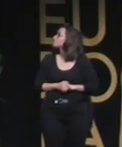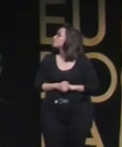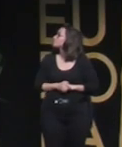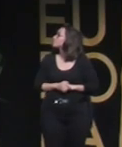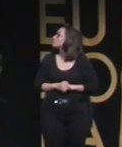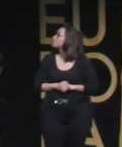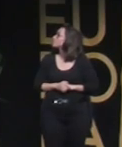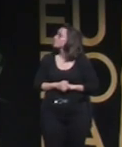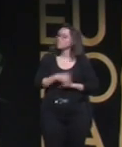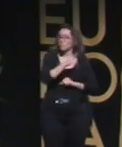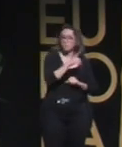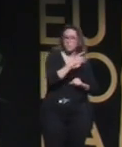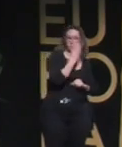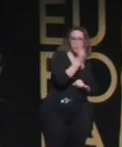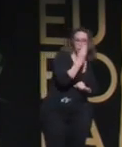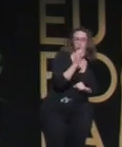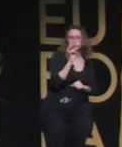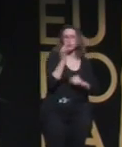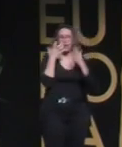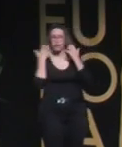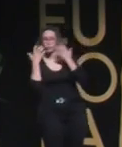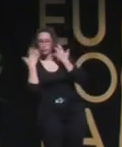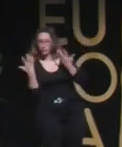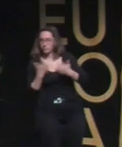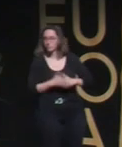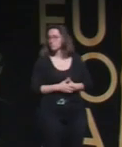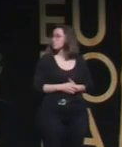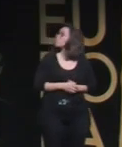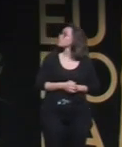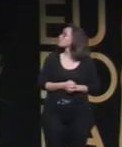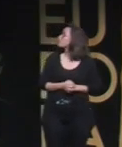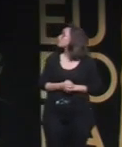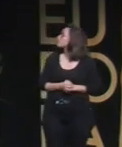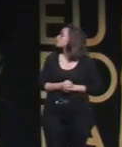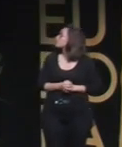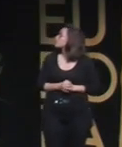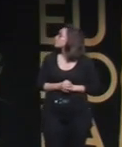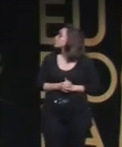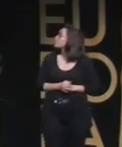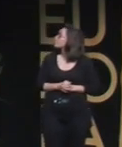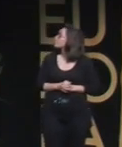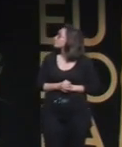¿Sois perros o gatos? Oh, it's okay. Come on. Simon will show you. See?